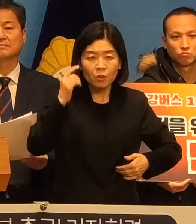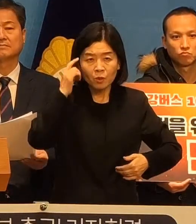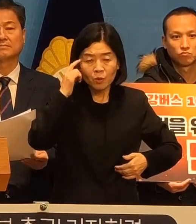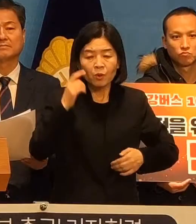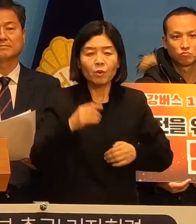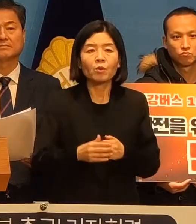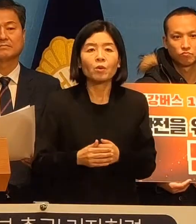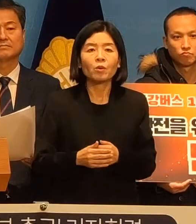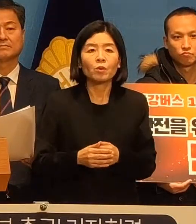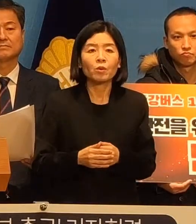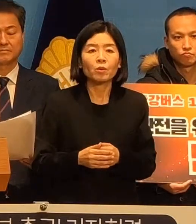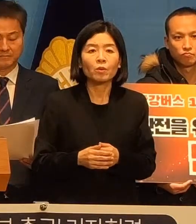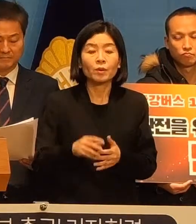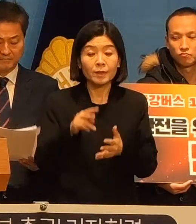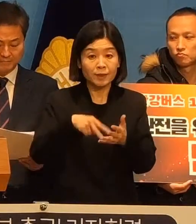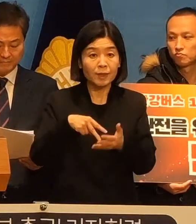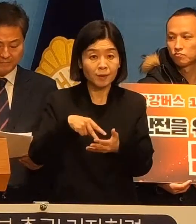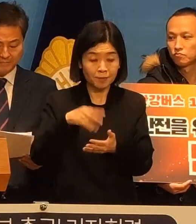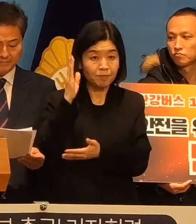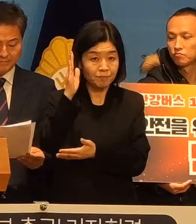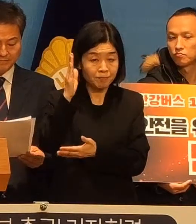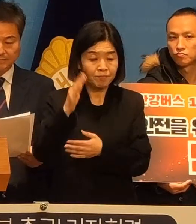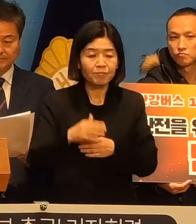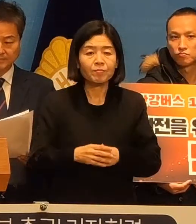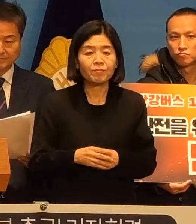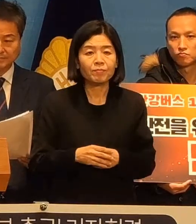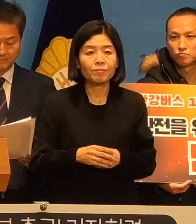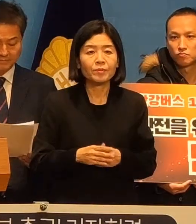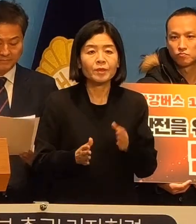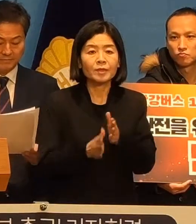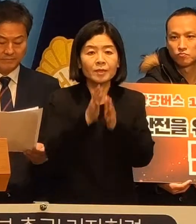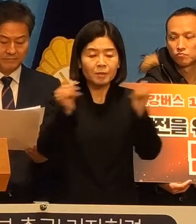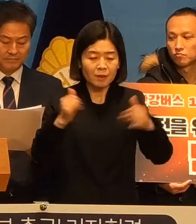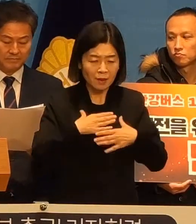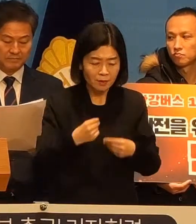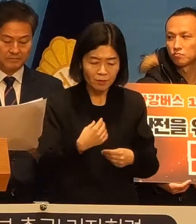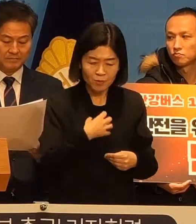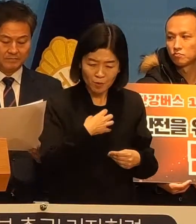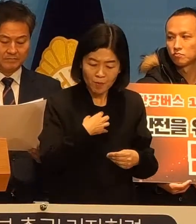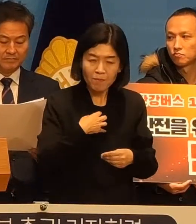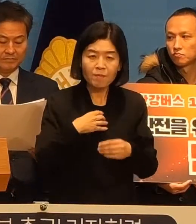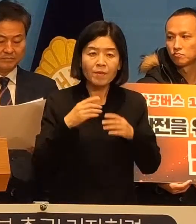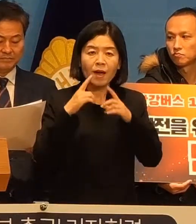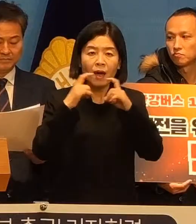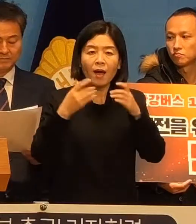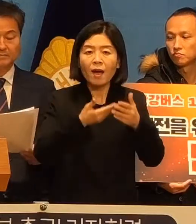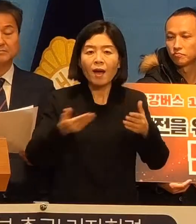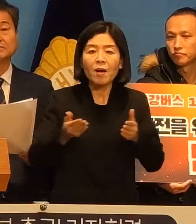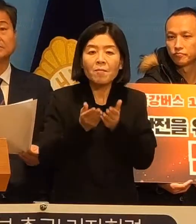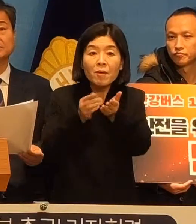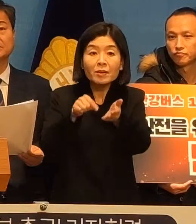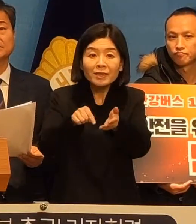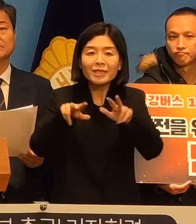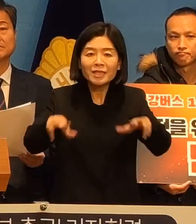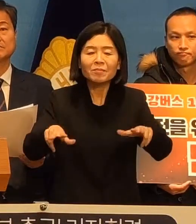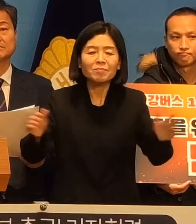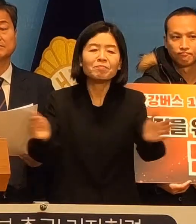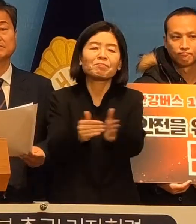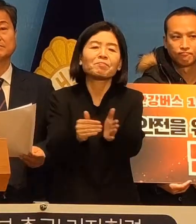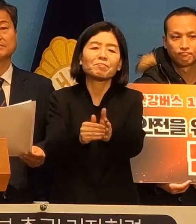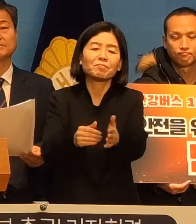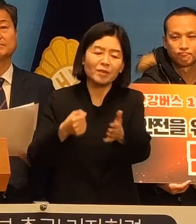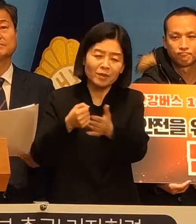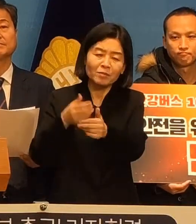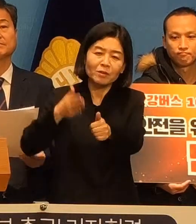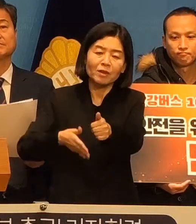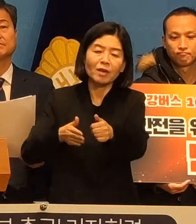있습니다. 기자회견 낭독을 하겠습니다. 시민 안전 위협하는 한강버스 100일, 이제는 헤어질 결심을 해야 합니다.